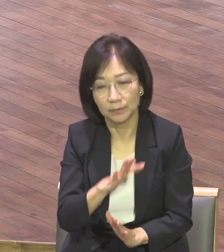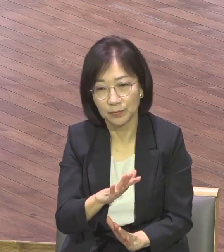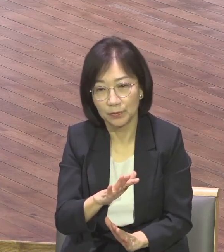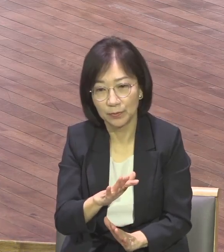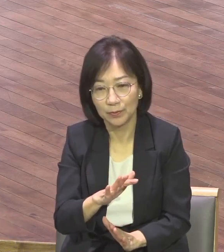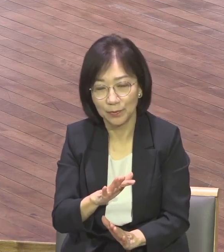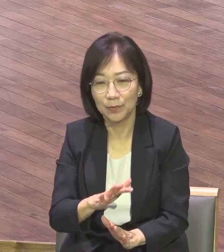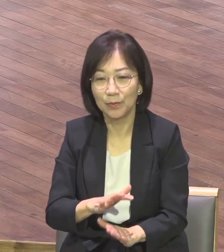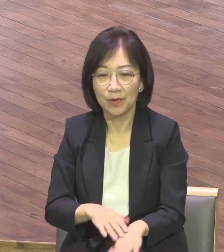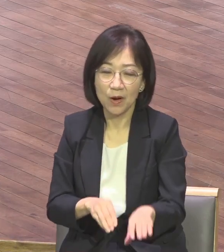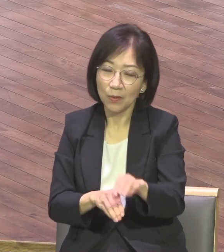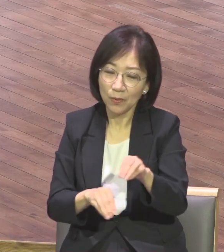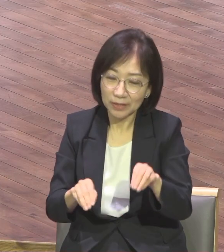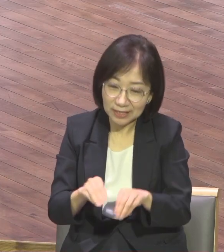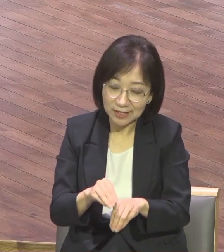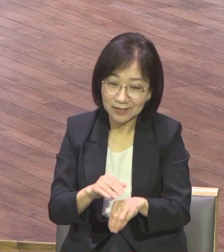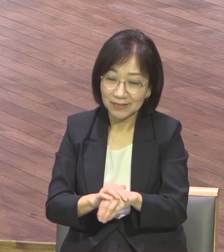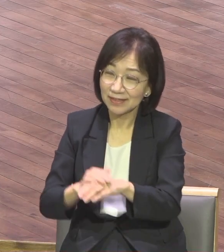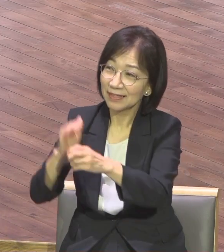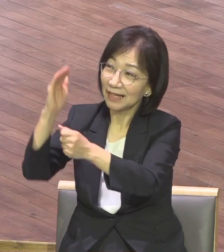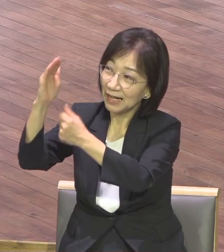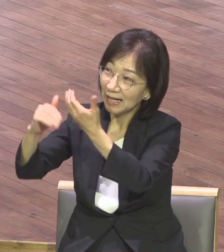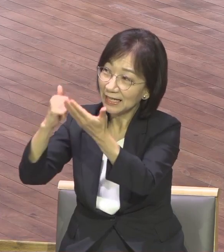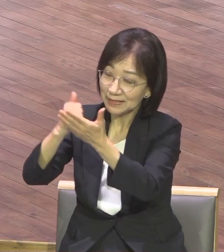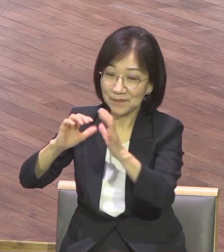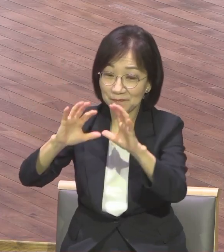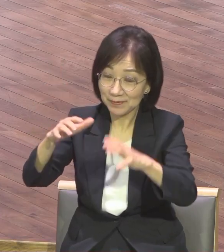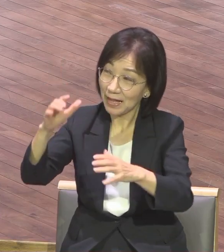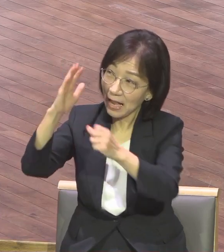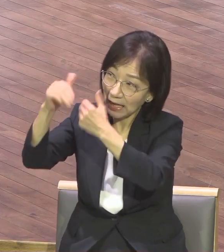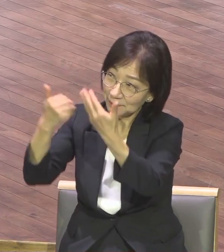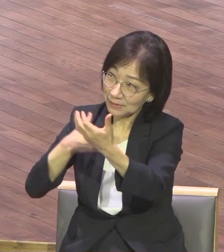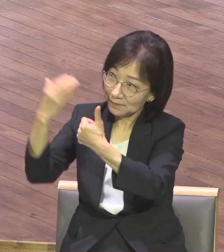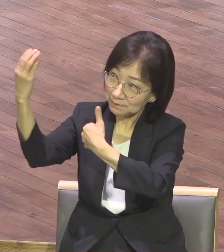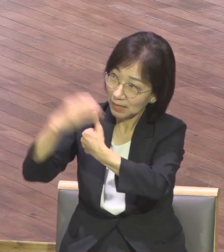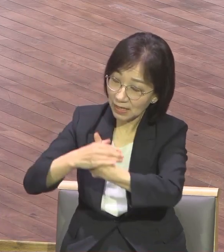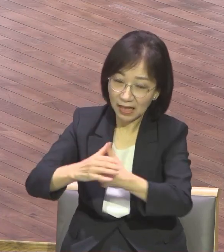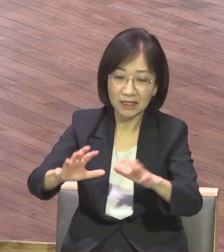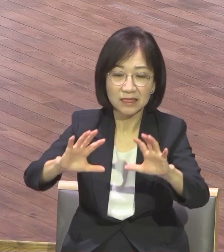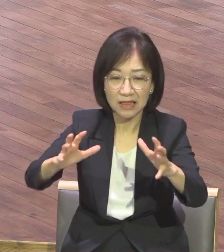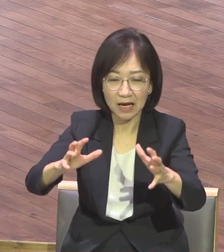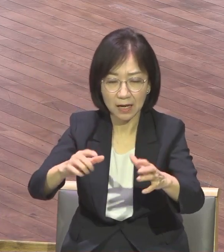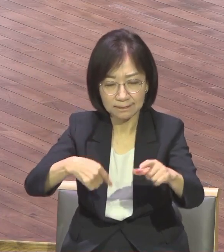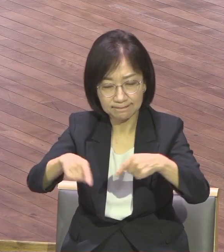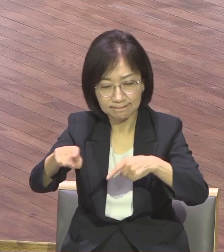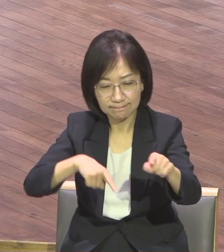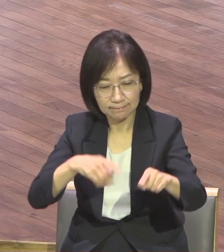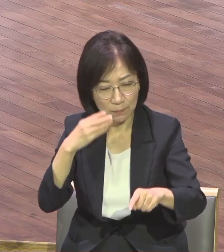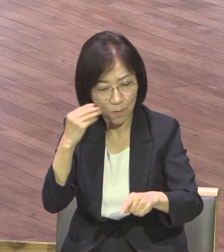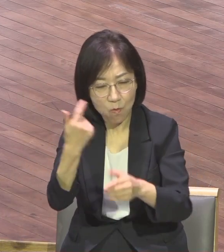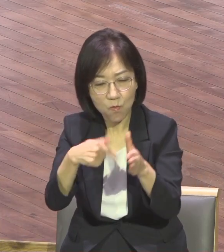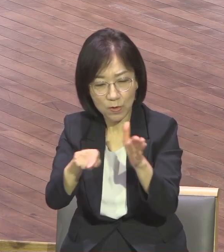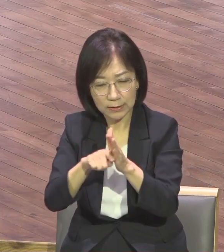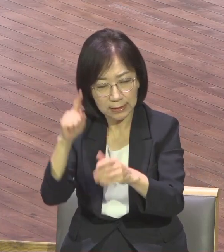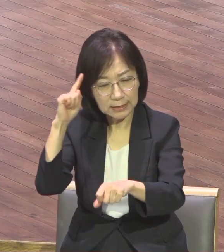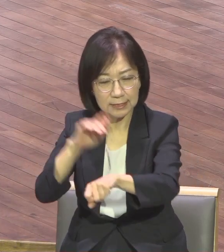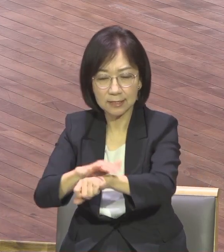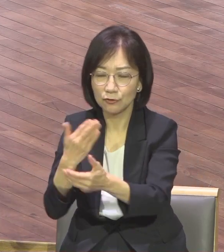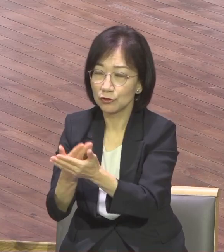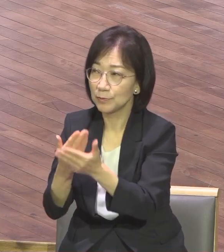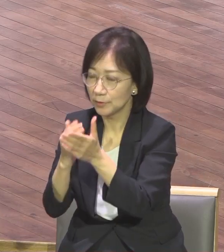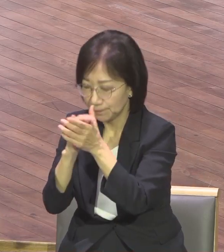것을 하나님의 나라를 잘 다스리는 지혜를 달라 그러니 너 기도가 내 마음에